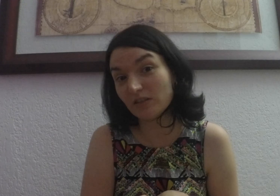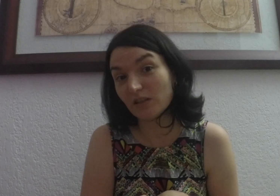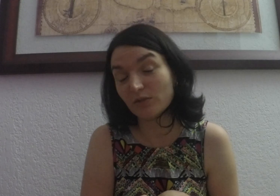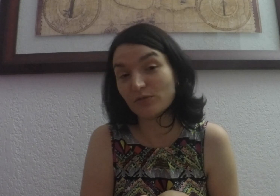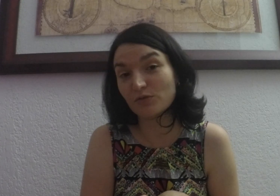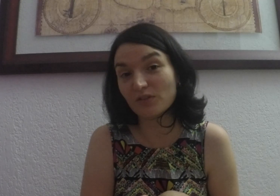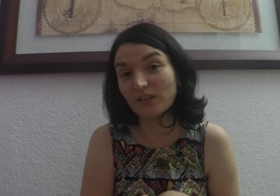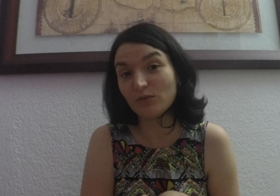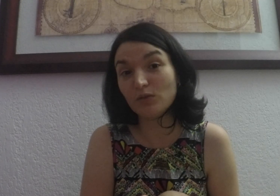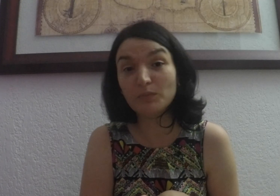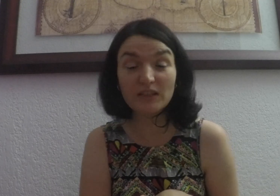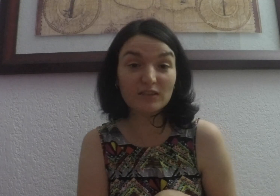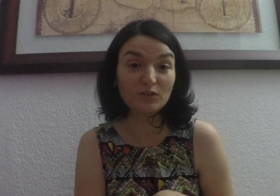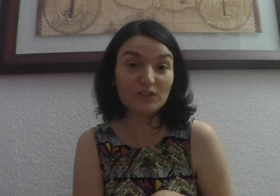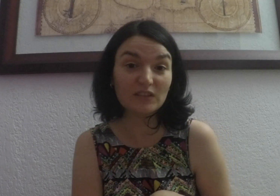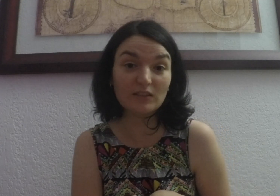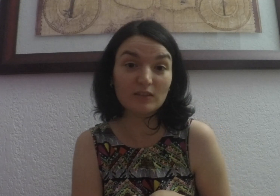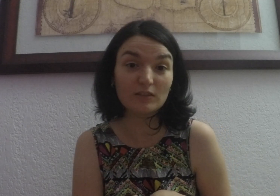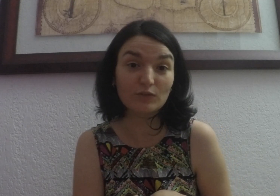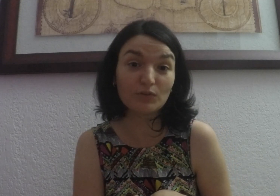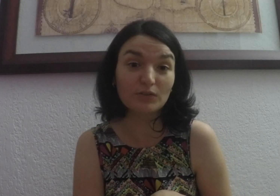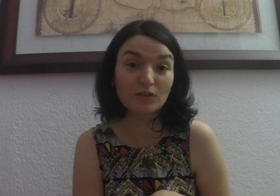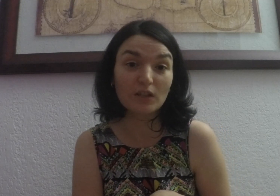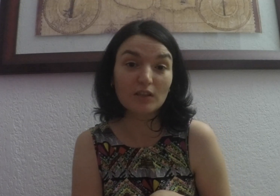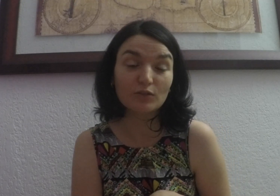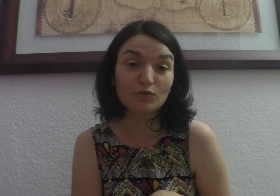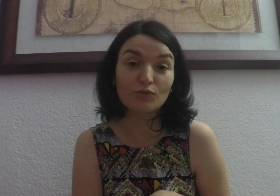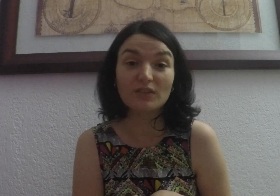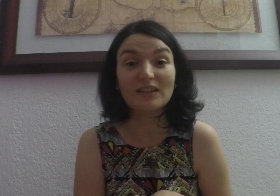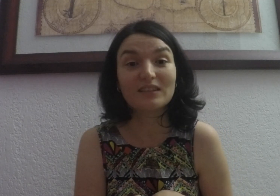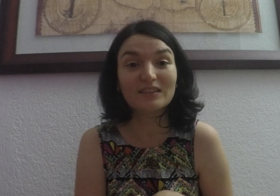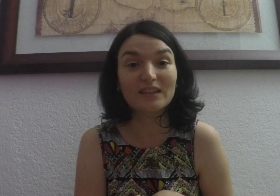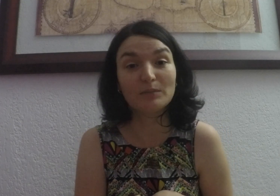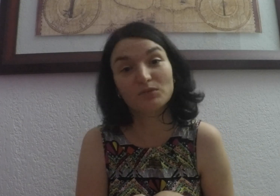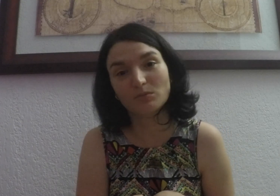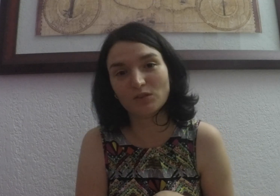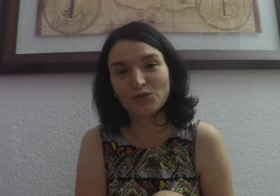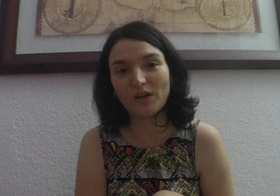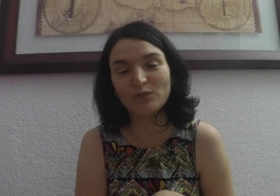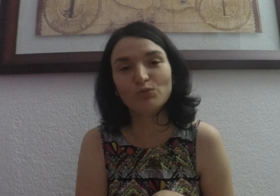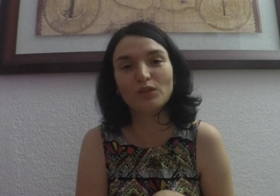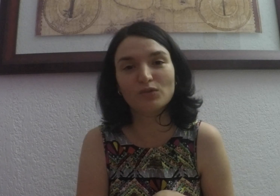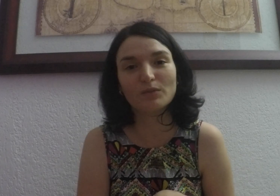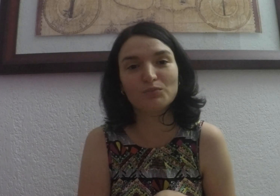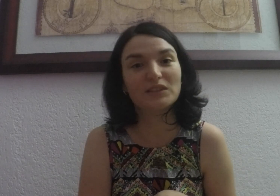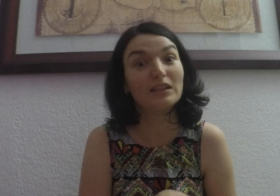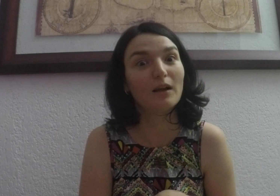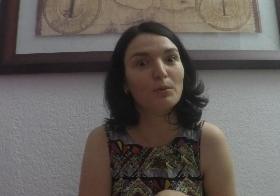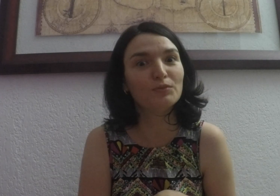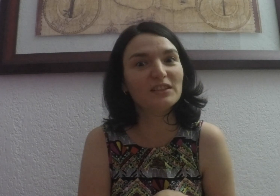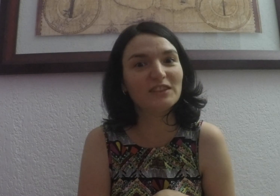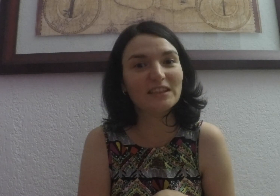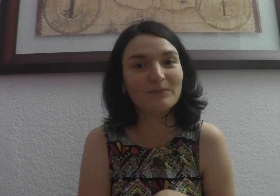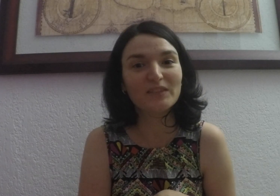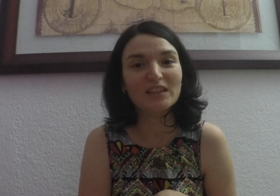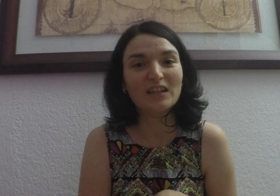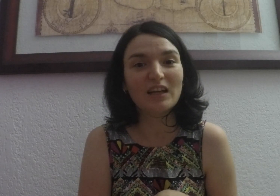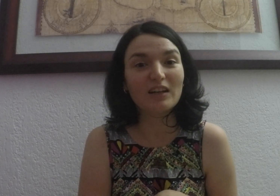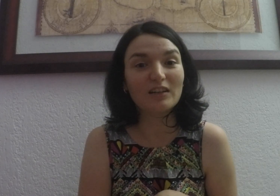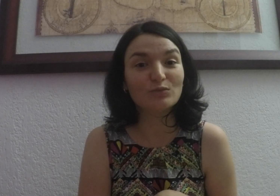que je chante à Hugo, et puis les autres signes suivants que je suis en train d'intégrer, puisque maintenant j'en rajoute d'autres, puisqu'il est un peu plus éveillé. Donc